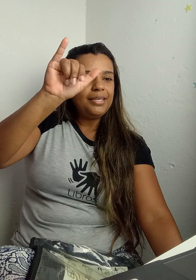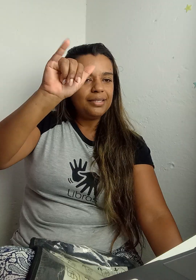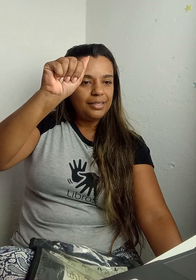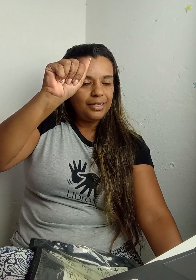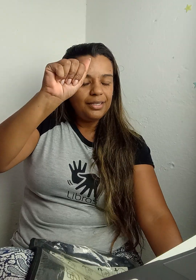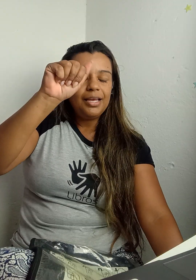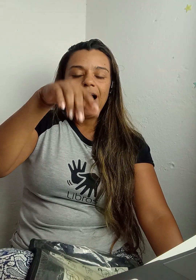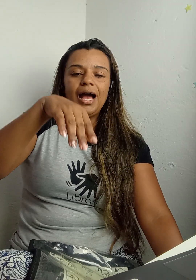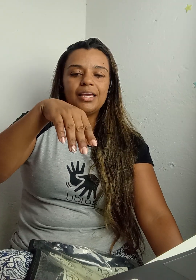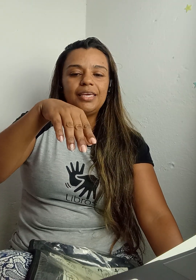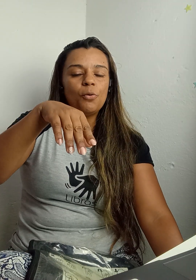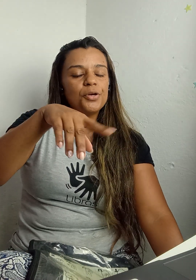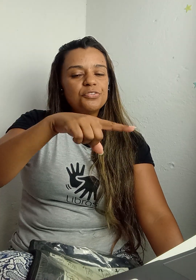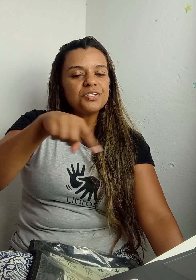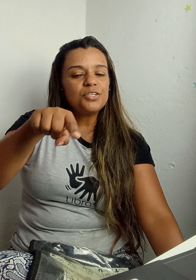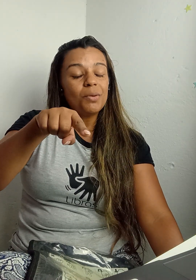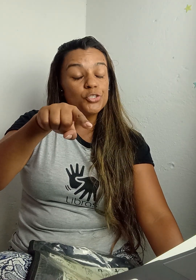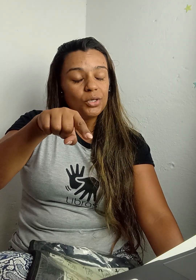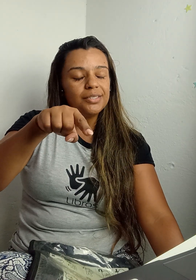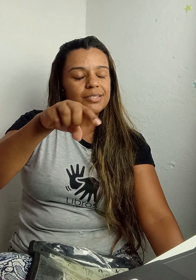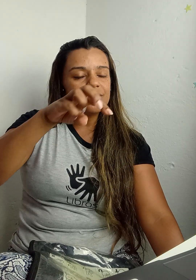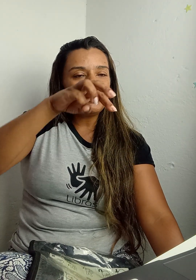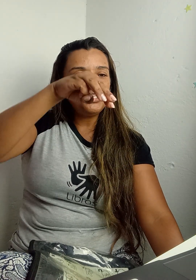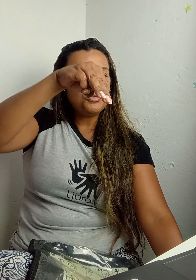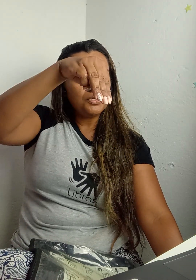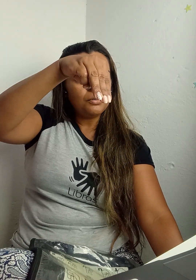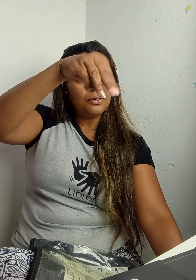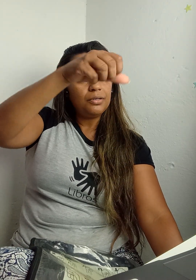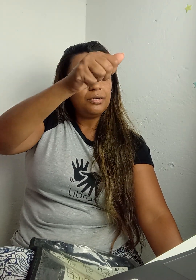Maria, né? Aqui eu posso fazer uma soletração rítmica, ó.